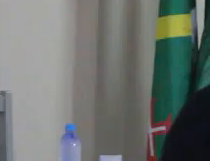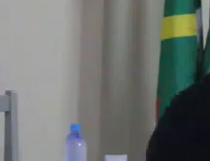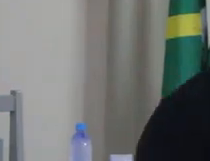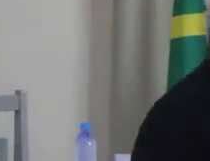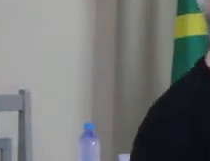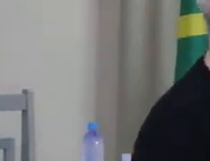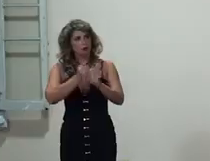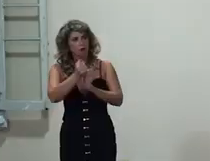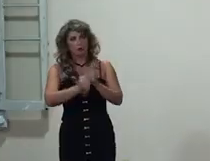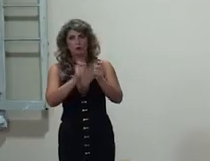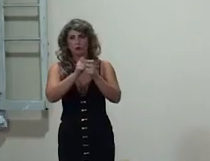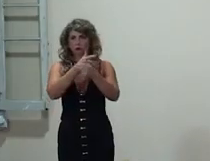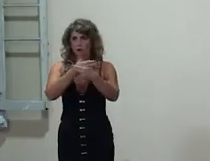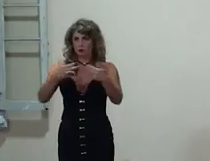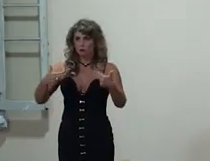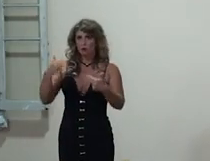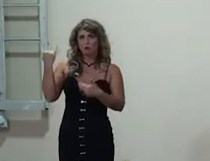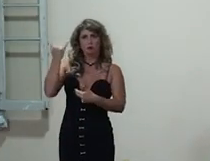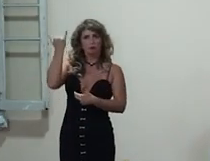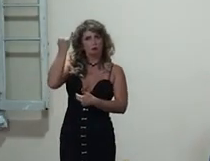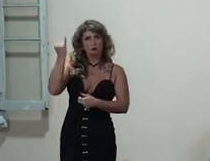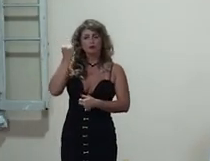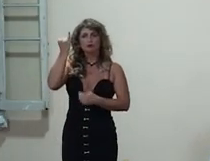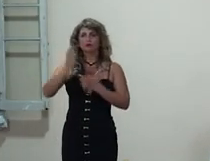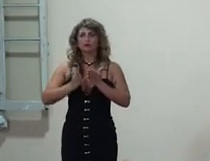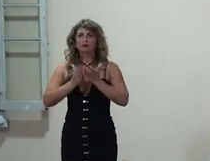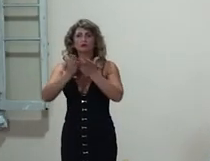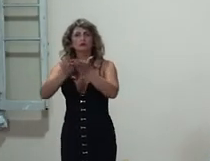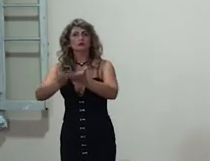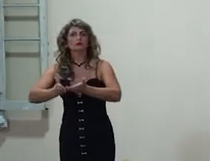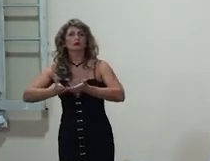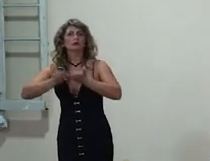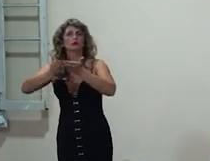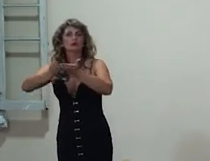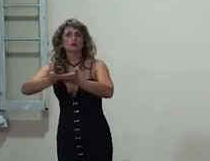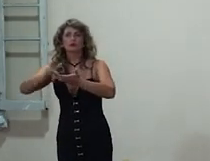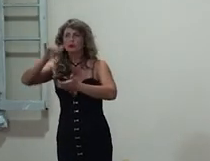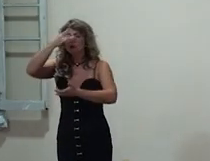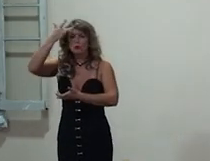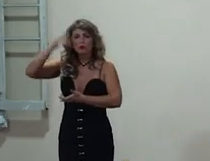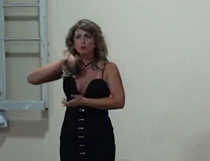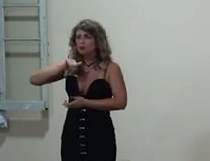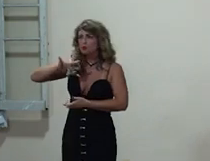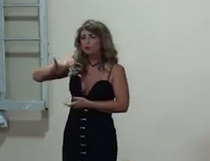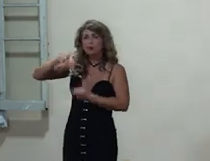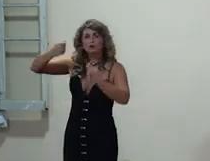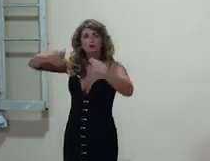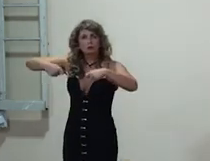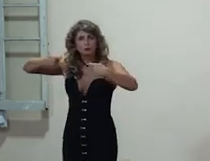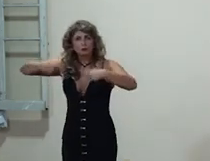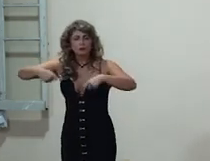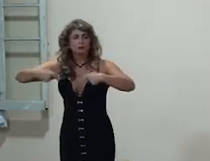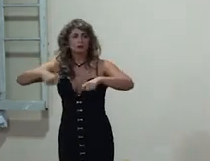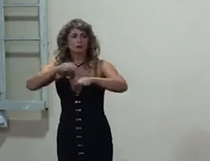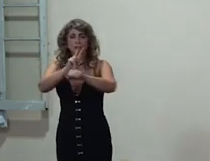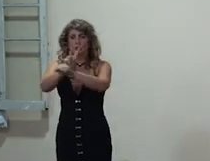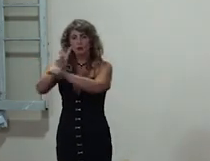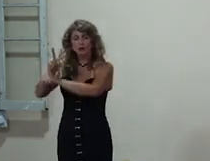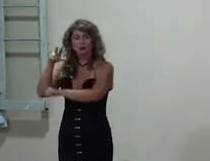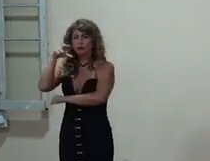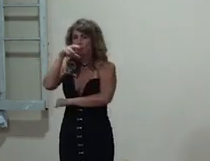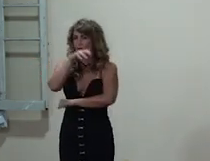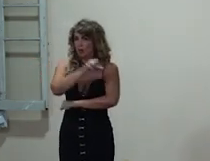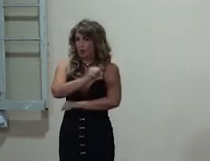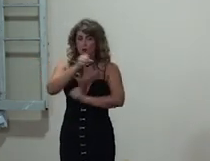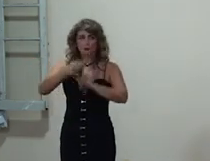coisas importantes ligadas ao porto. Se ninguém falar para ele que existe uma necessidade